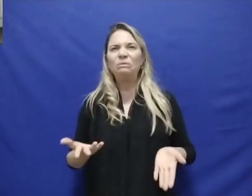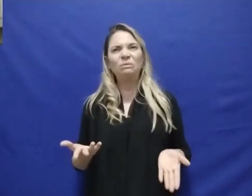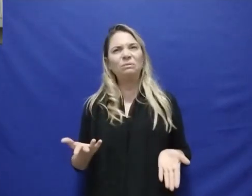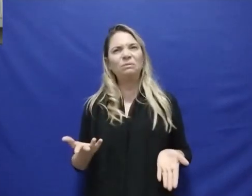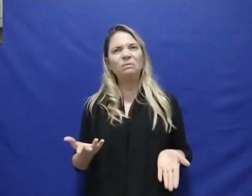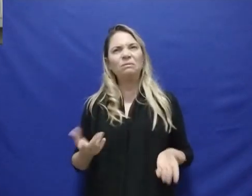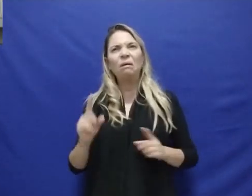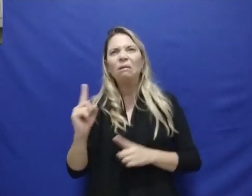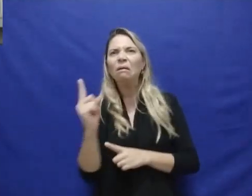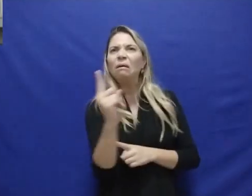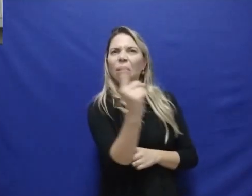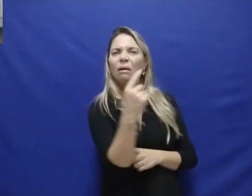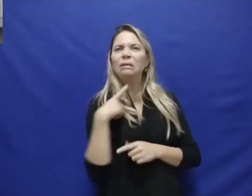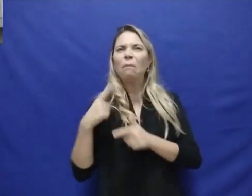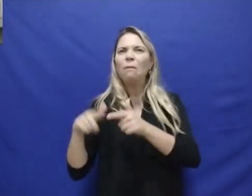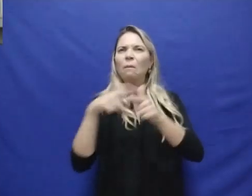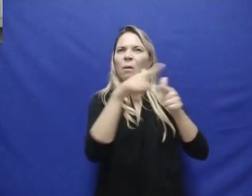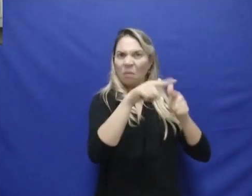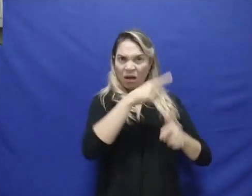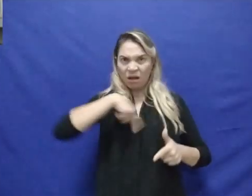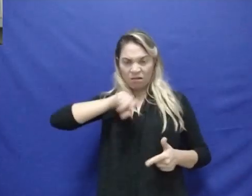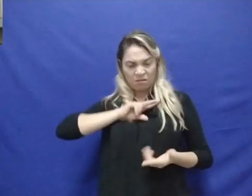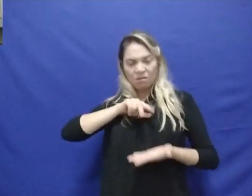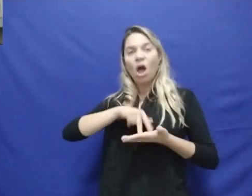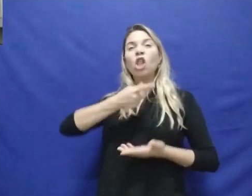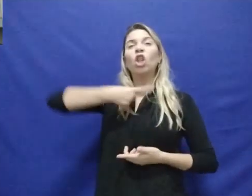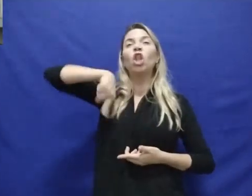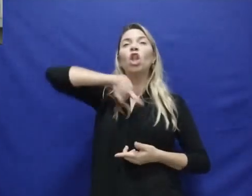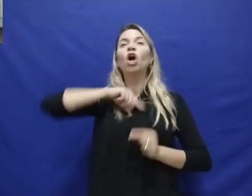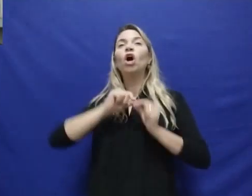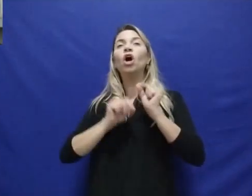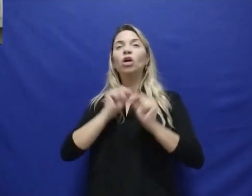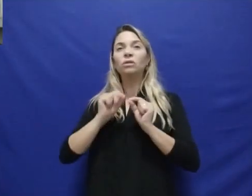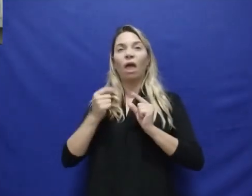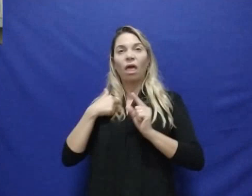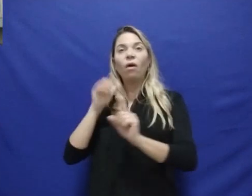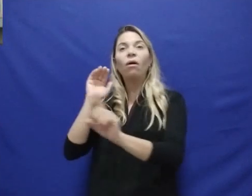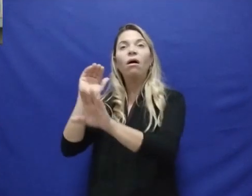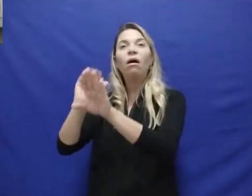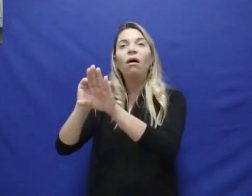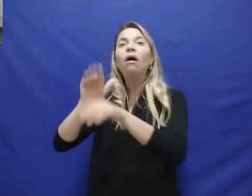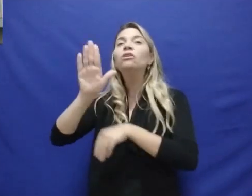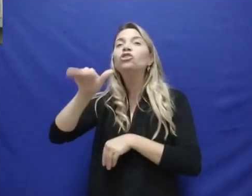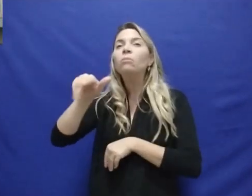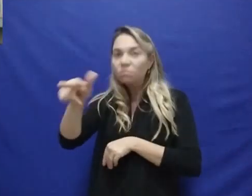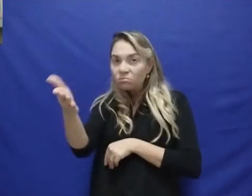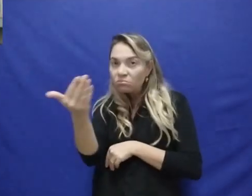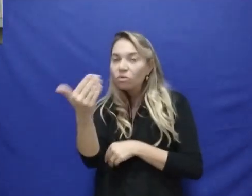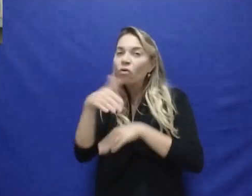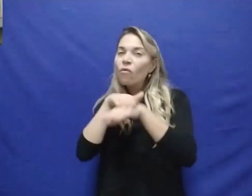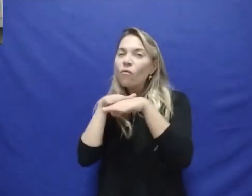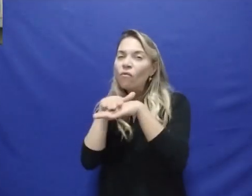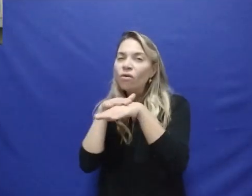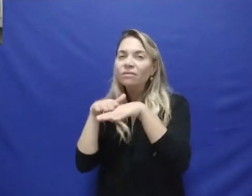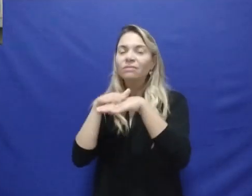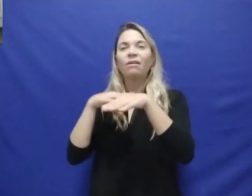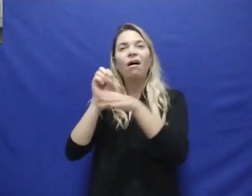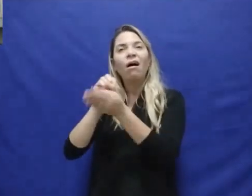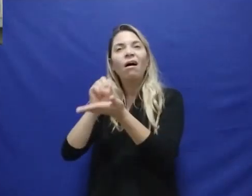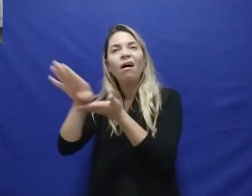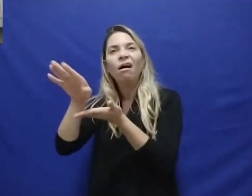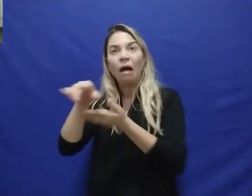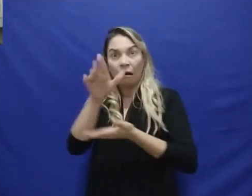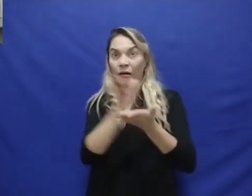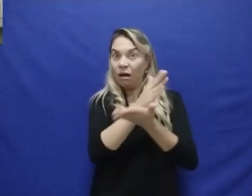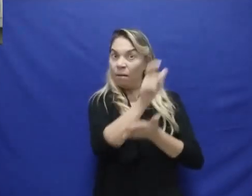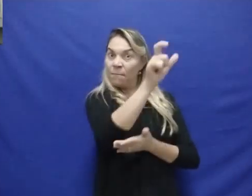para frente? Quem hoje está cansado de viver no pecado? Quem hoje tem medo da morte? Quem hoje está à sua